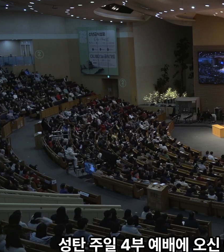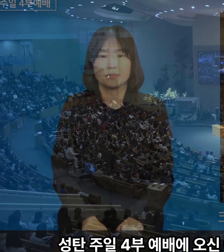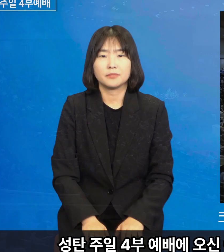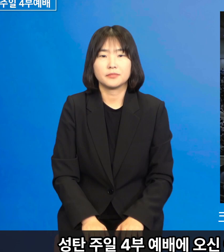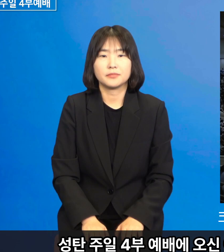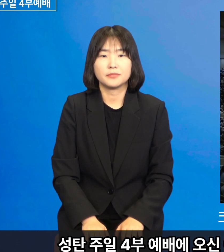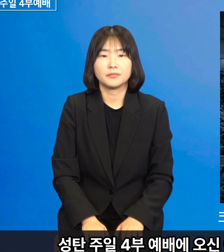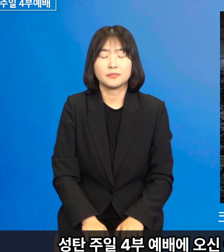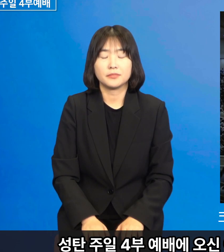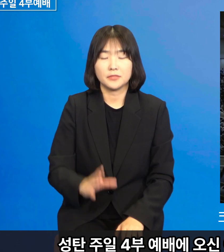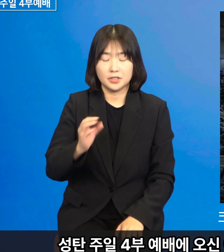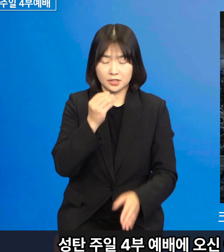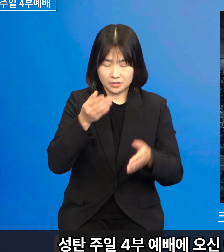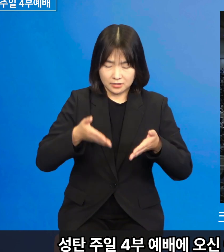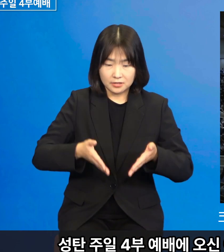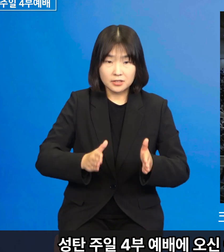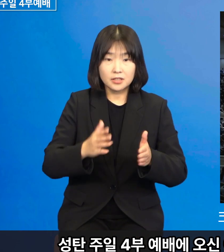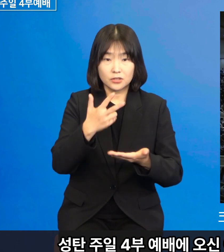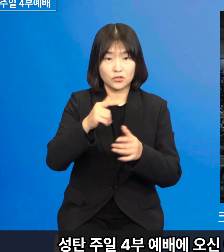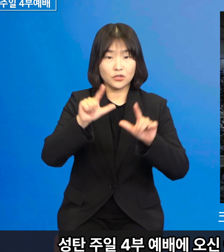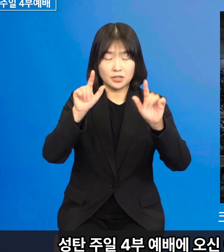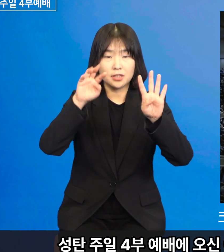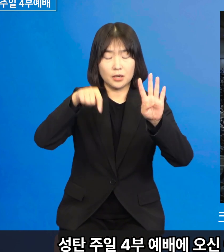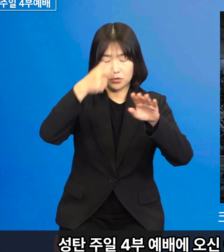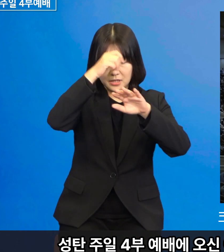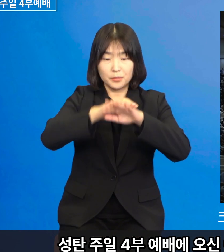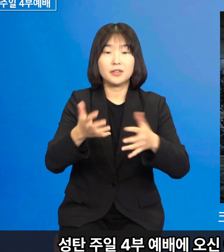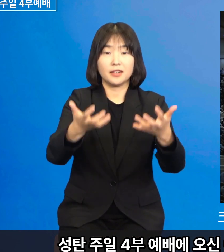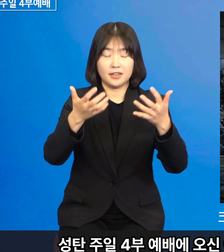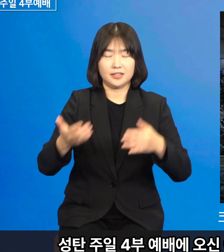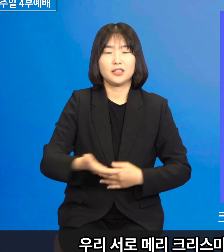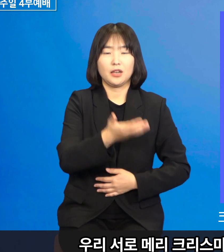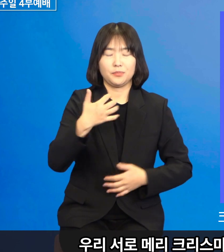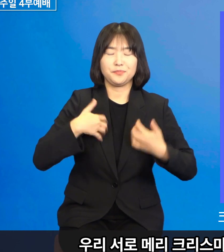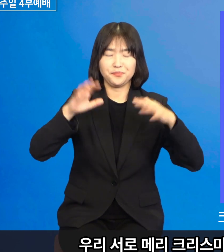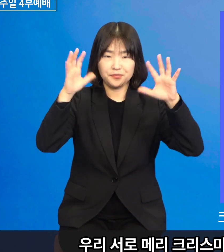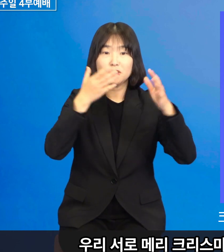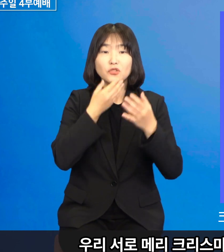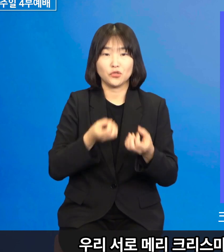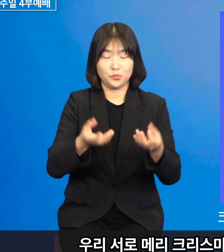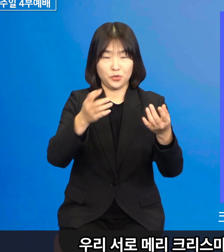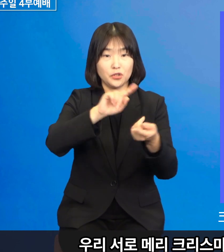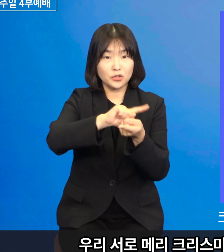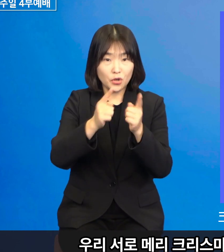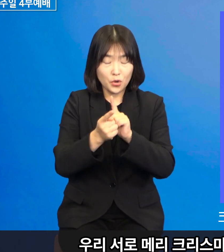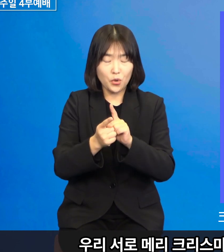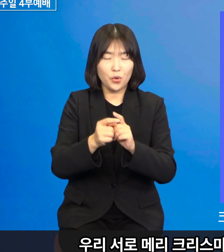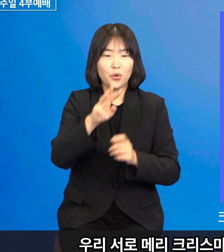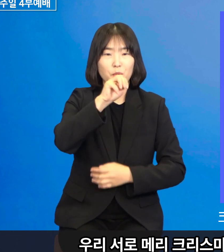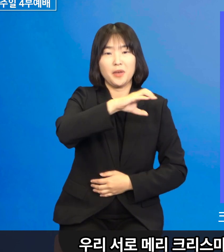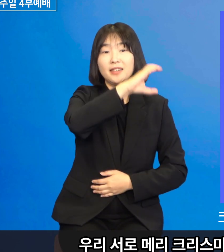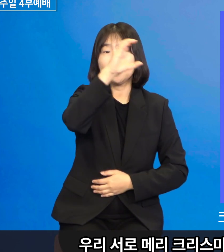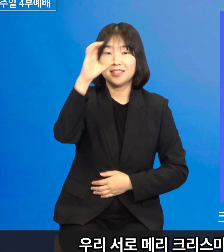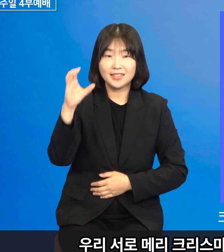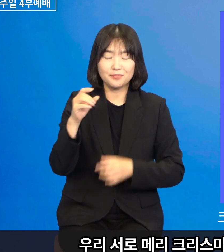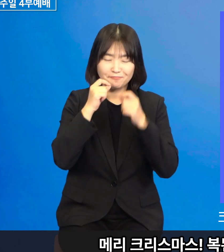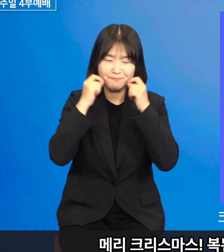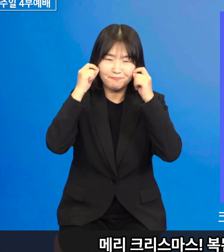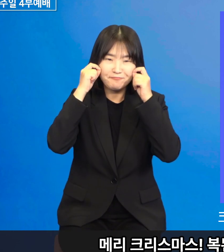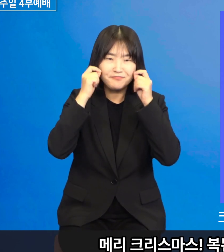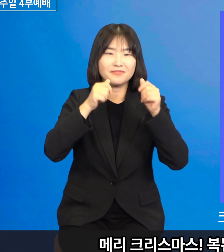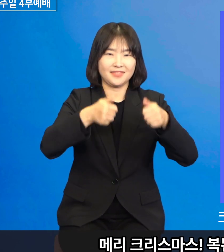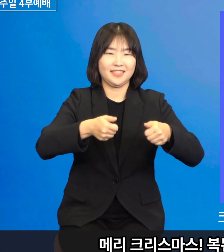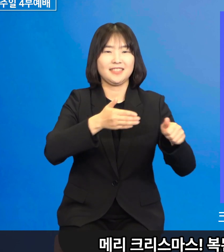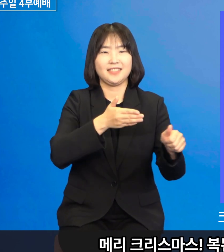네, 우리 성탄주일 우리 사부 예배에 오신 여러분들 환영하고 축복합니다. 우리 서로 메리 크리스마스를 밝은 얼굴로 인사하겠습니다.